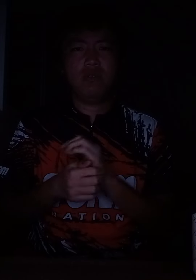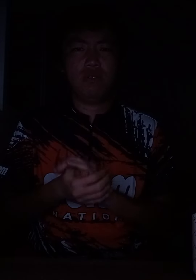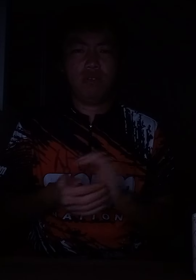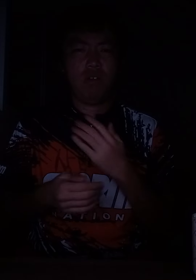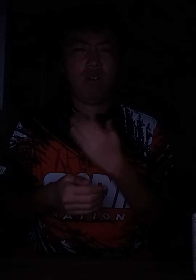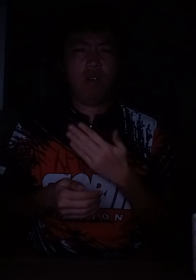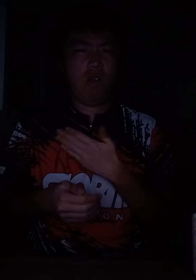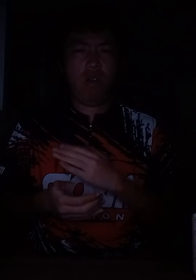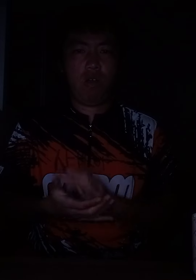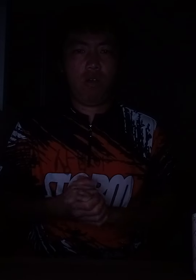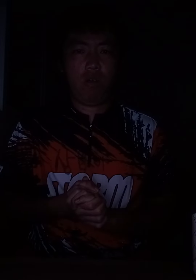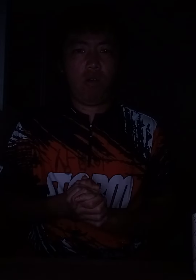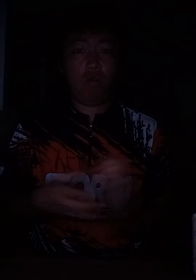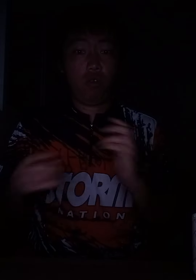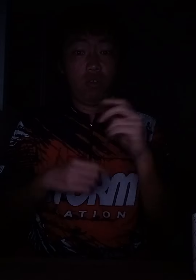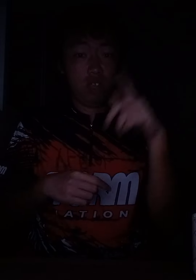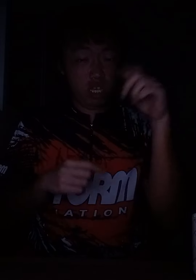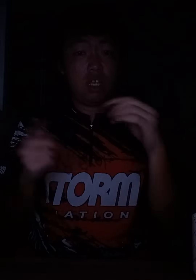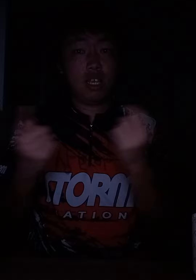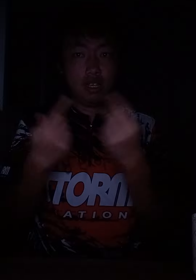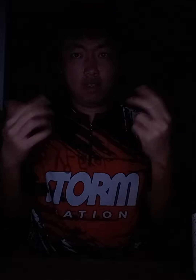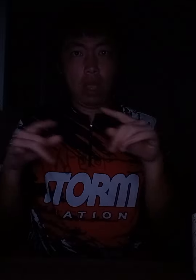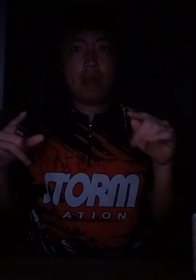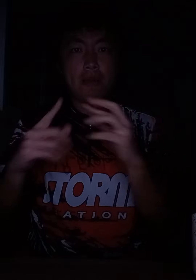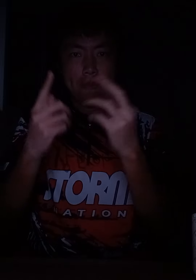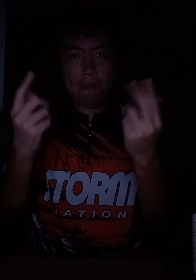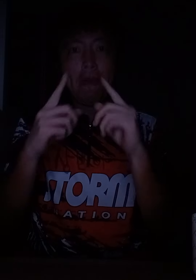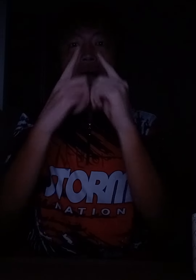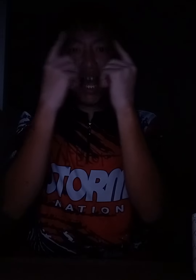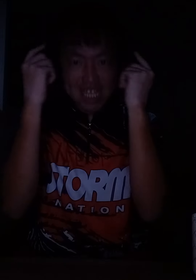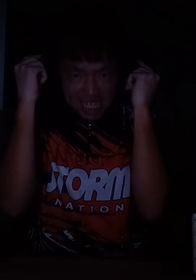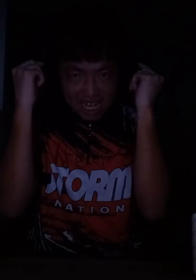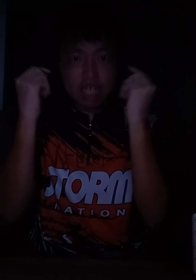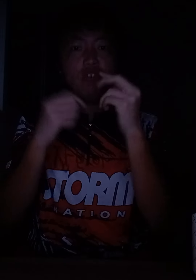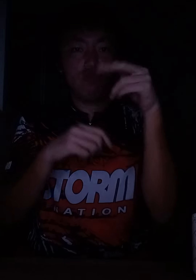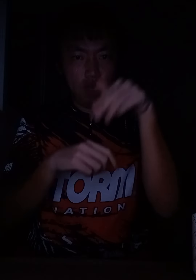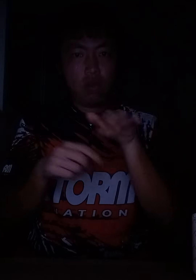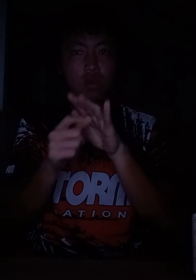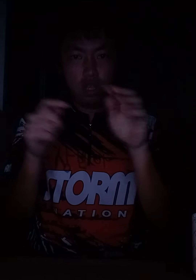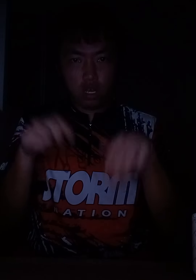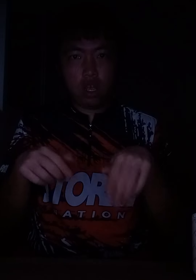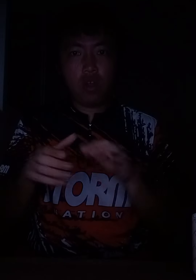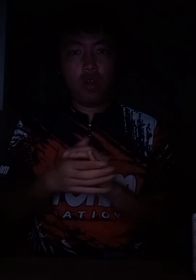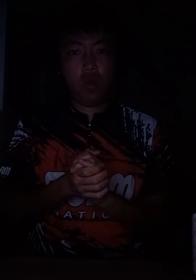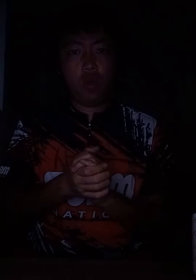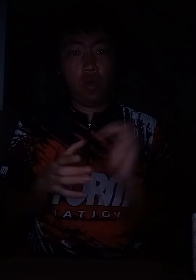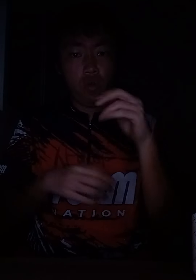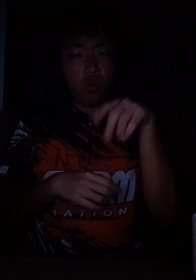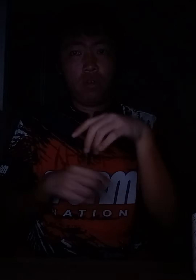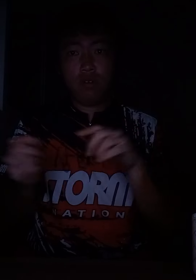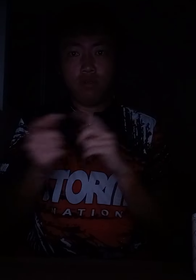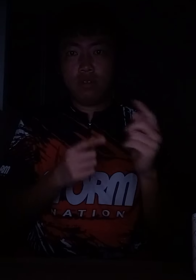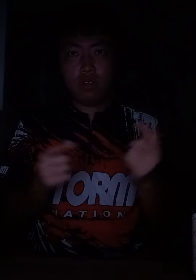힘듭니다. 경기도는 지난 8월 중순부터 마스크 착용 의무화 행정명령을 내려 도내 거주자와 방문자